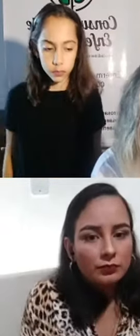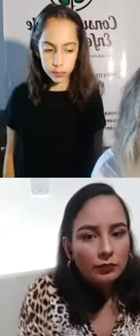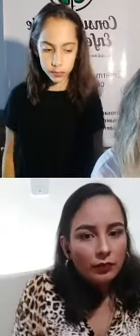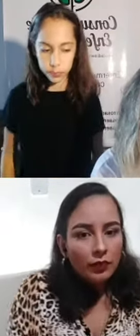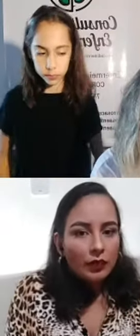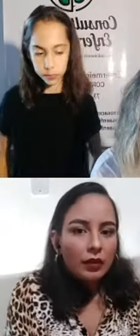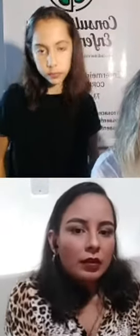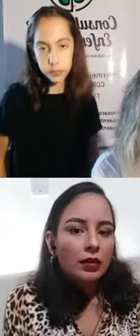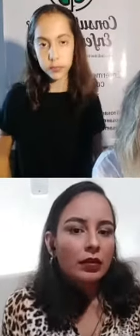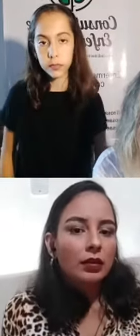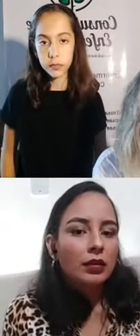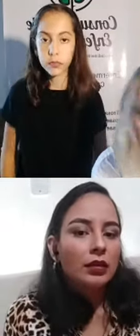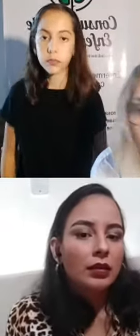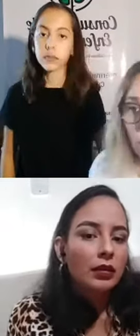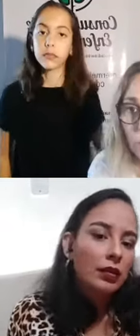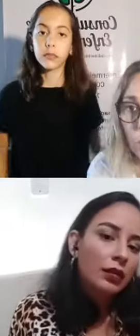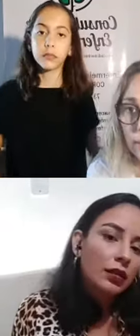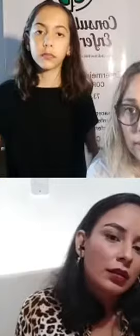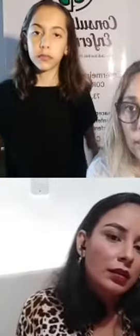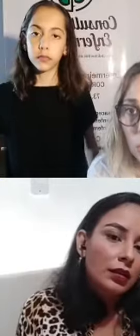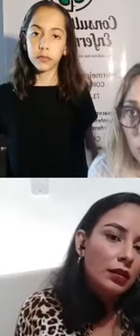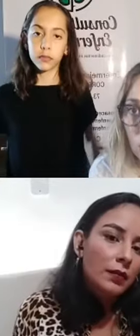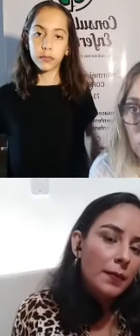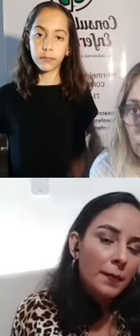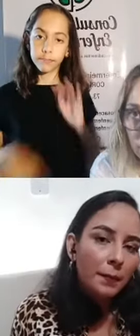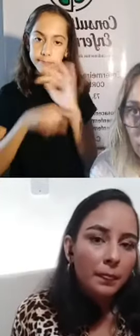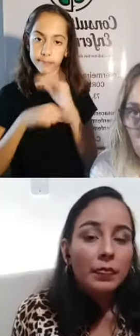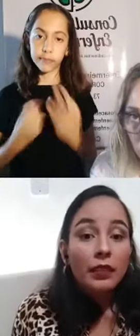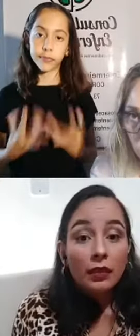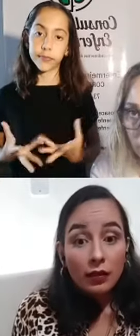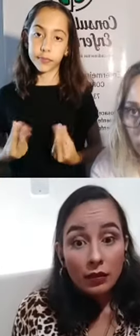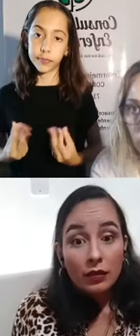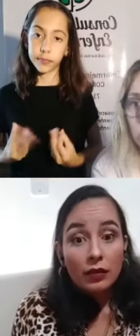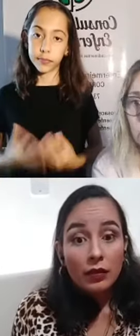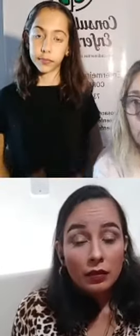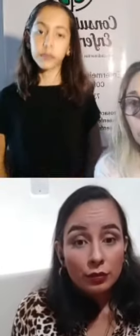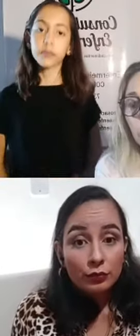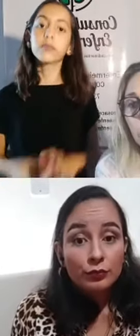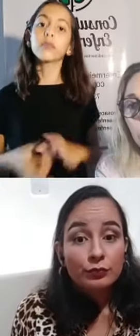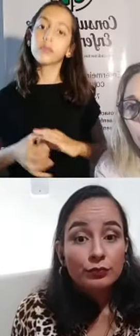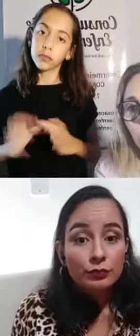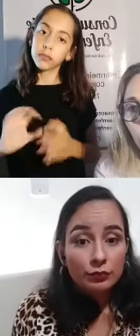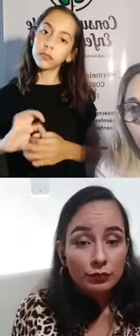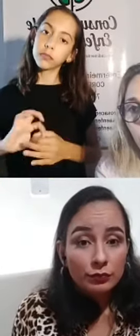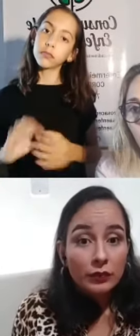também acaba influenciando muito nessas questões, né?